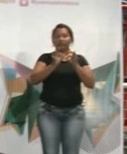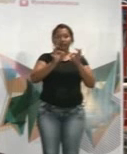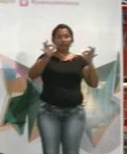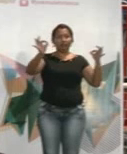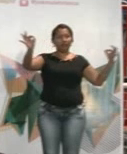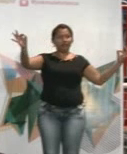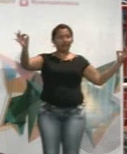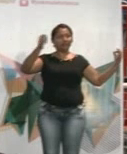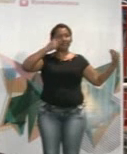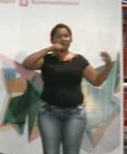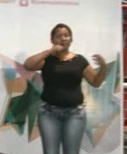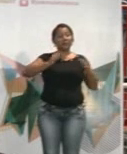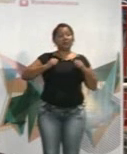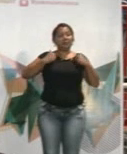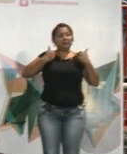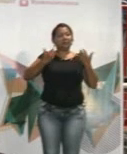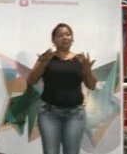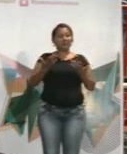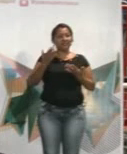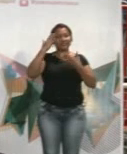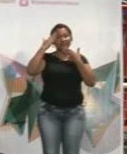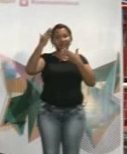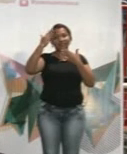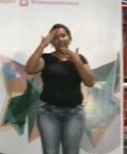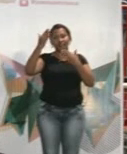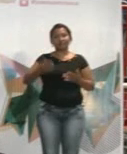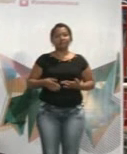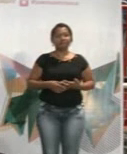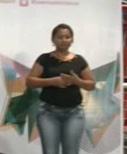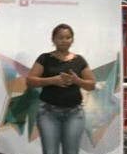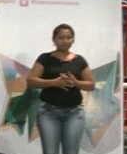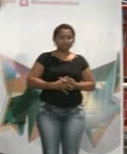orgulhosa se ela tivesse visto. Obrigado, viu?